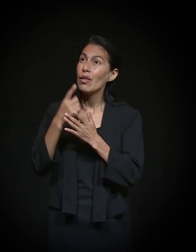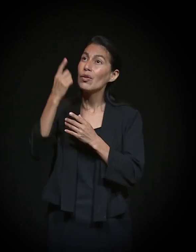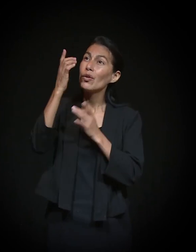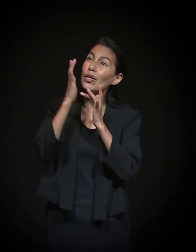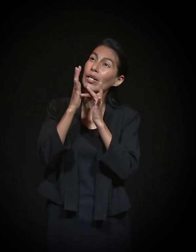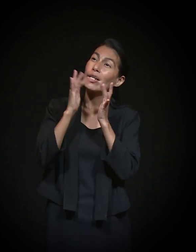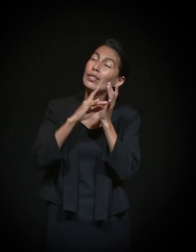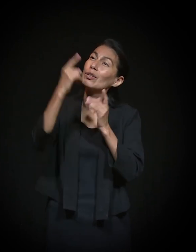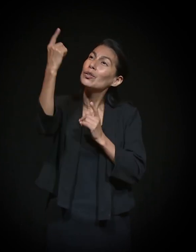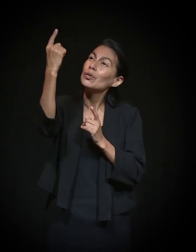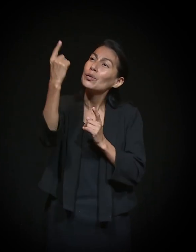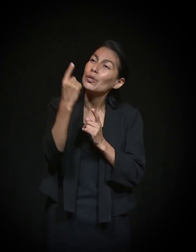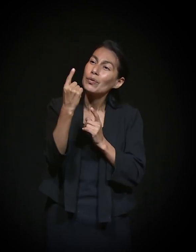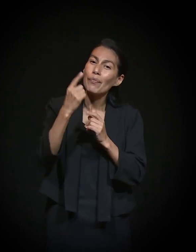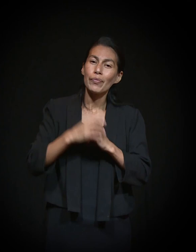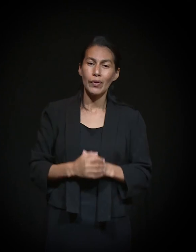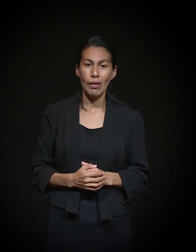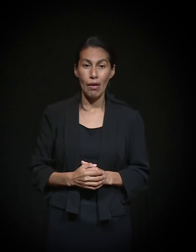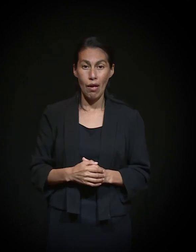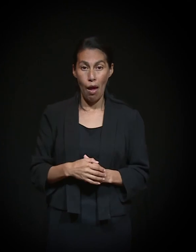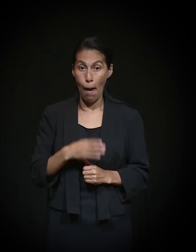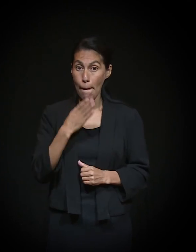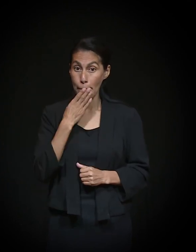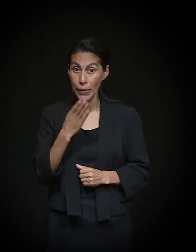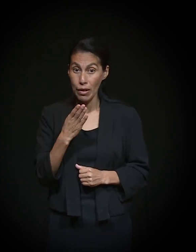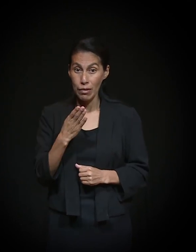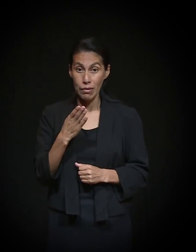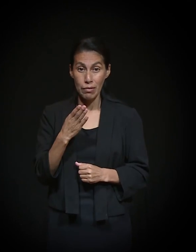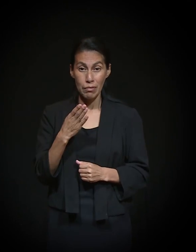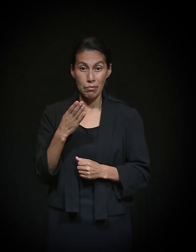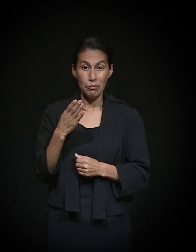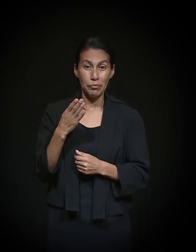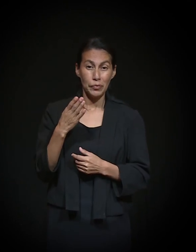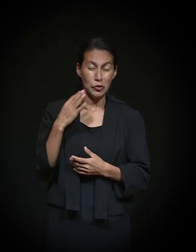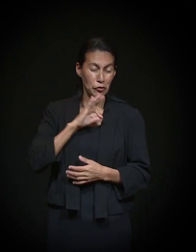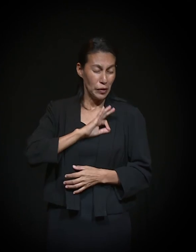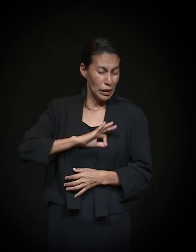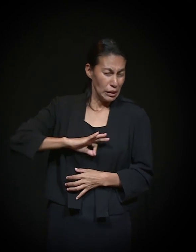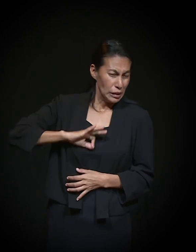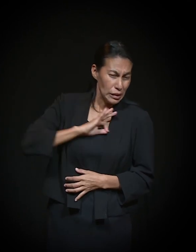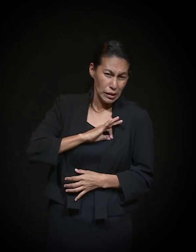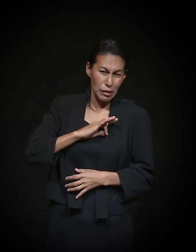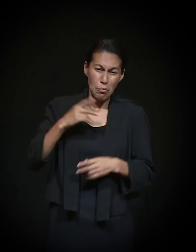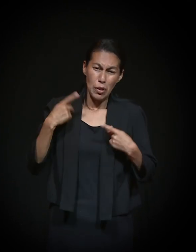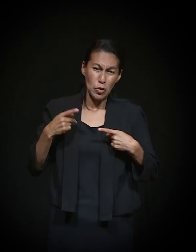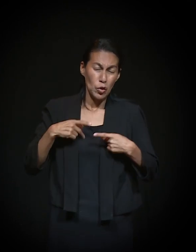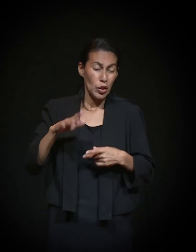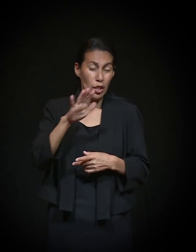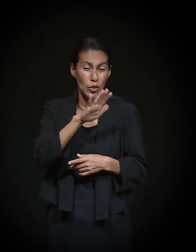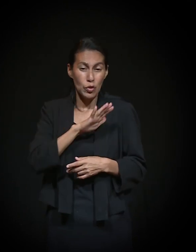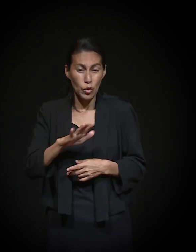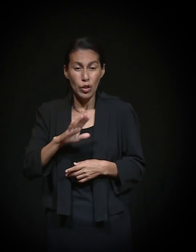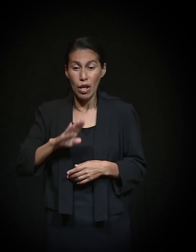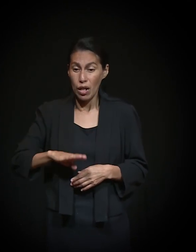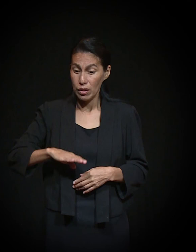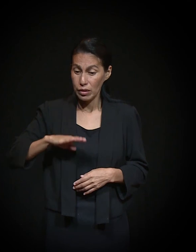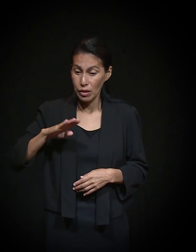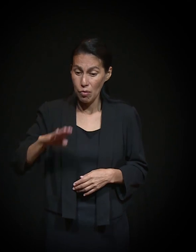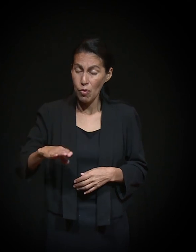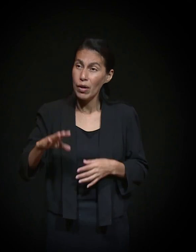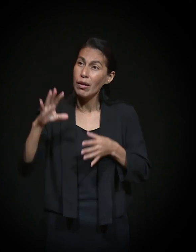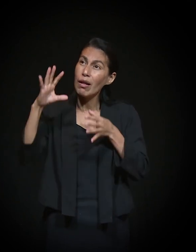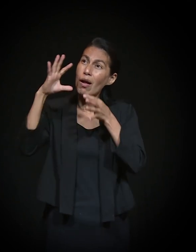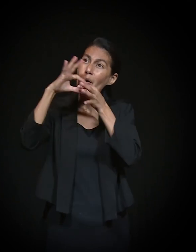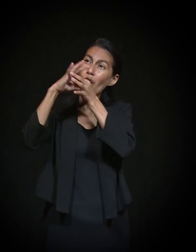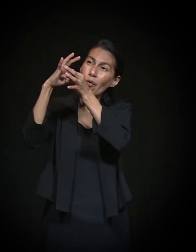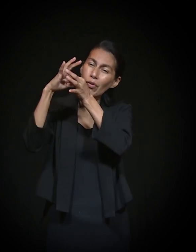¿Sí? Dice que bienaventurado de aquí en adelante los que mueren en el Señor. Gloria a Dios por su gracia